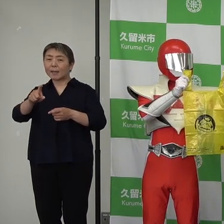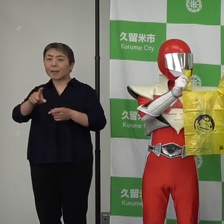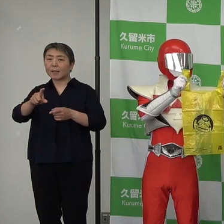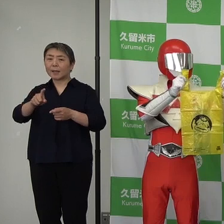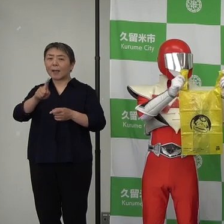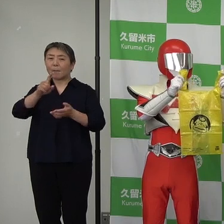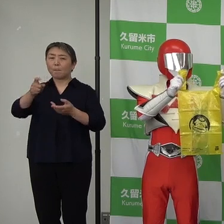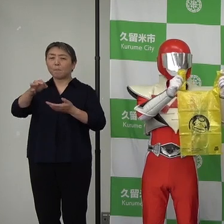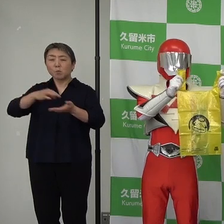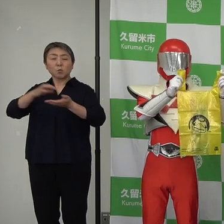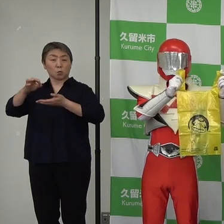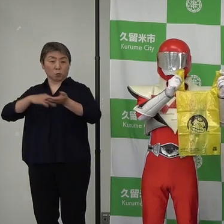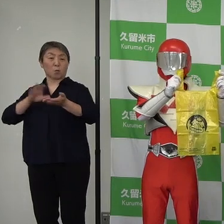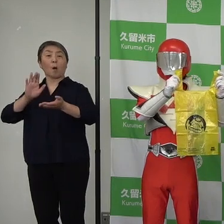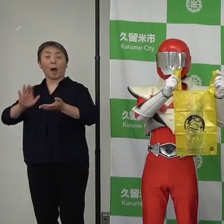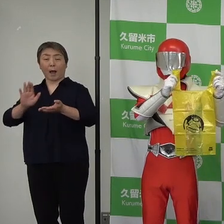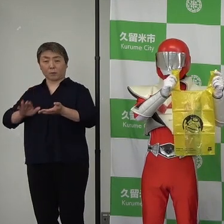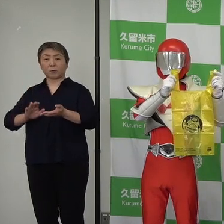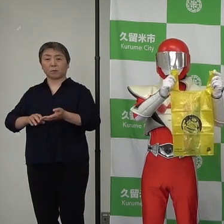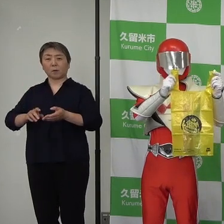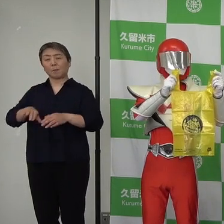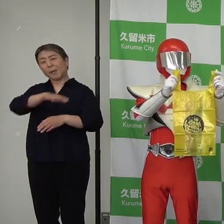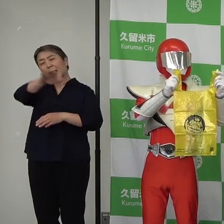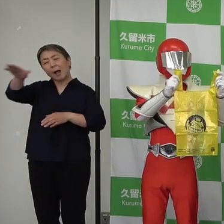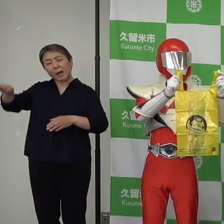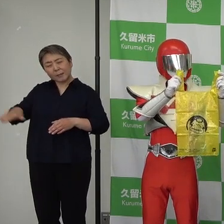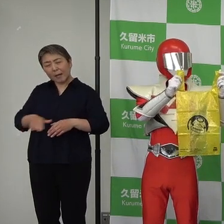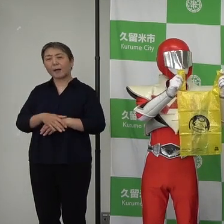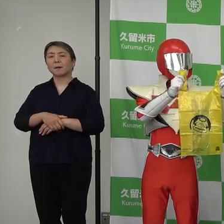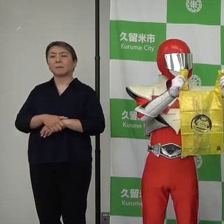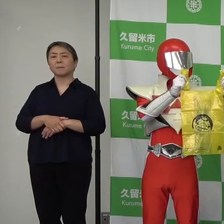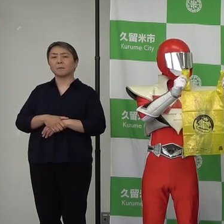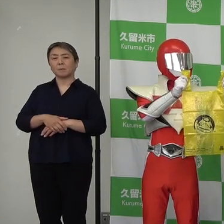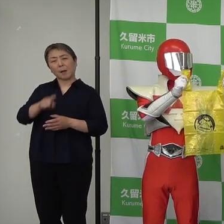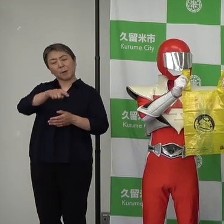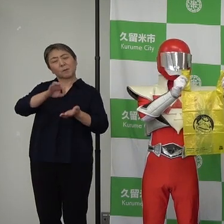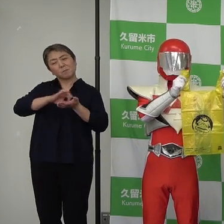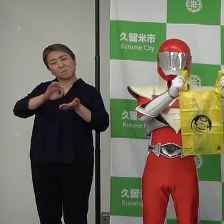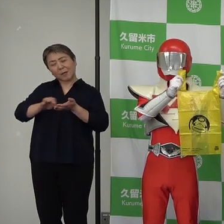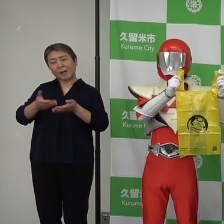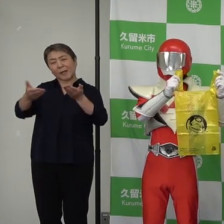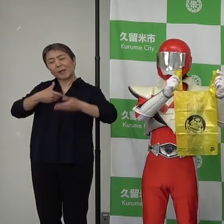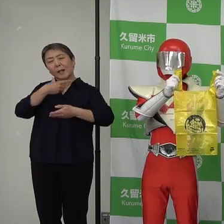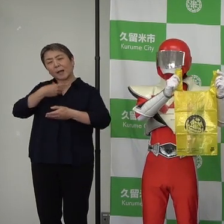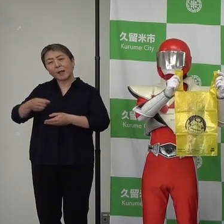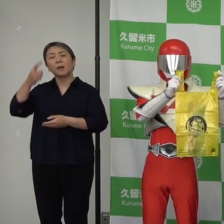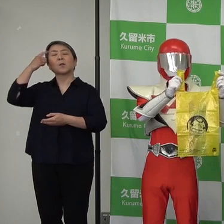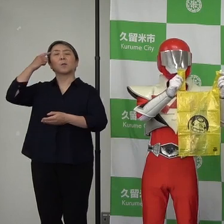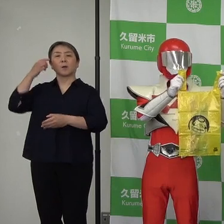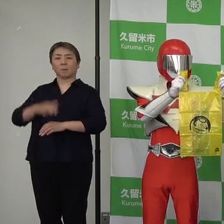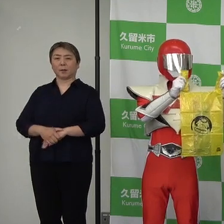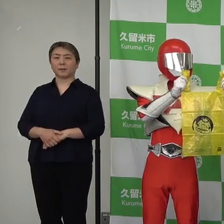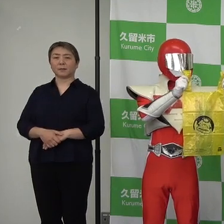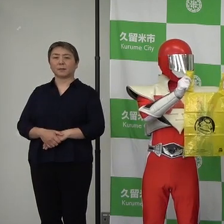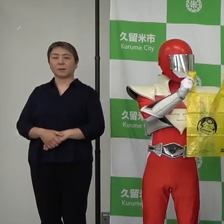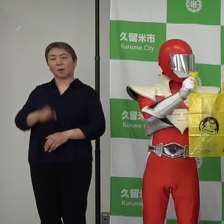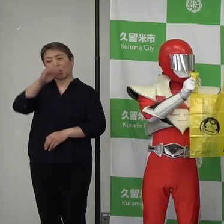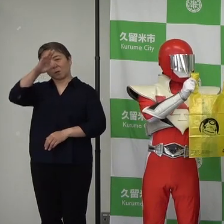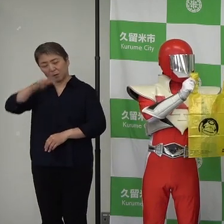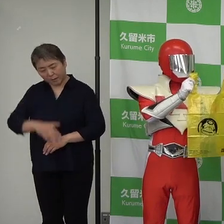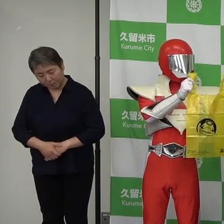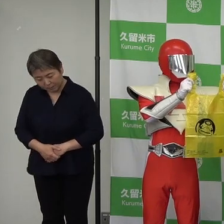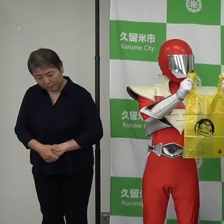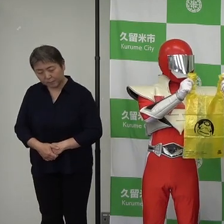もいたしますので、ぜひ一人でも多くの方々に利用していただきたいと思います。お願いします